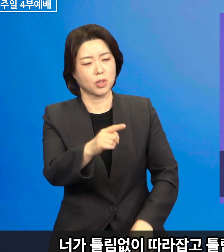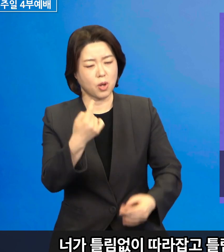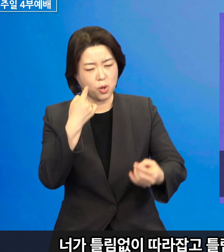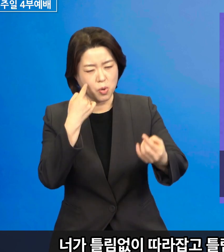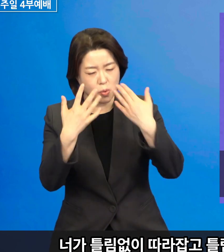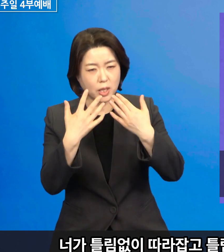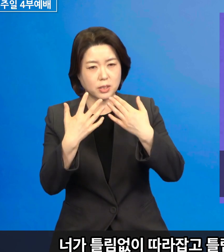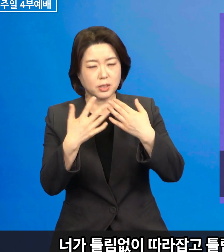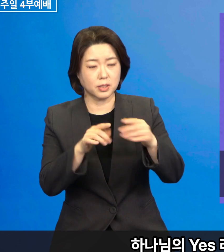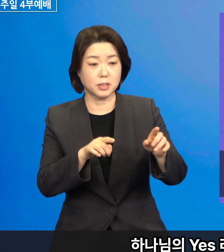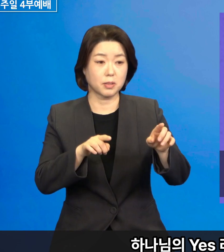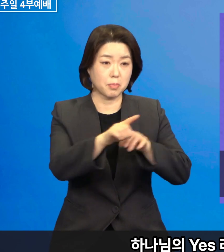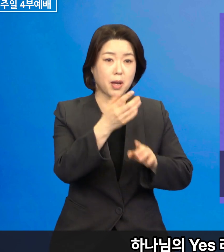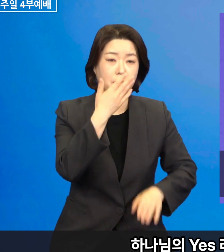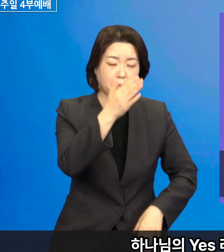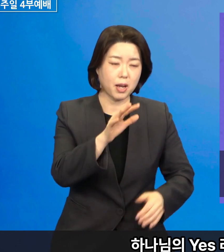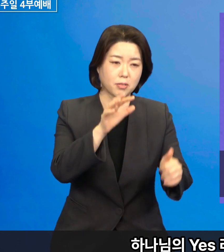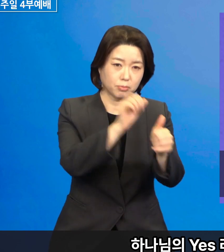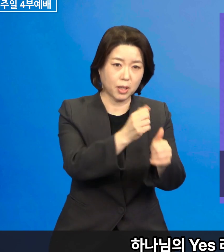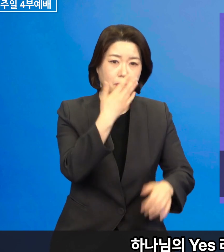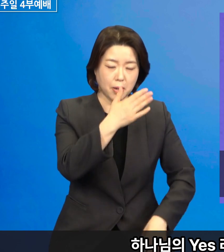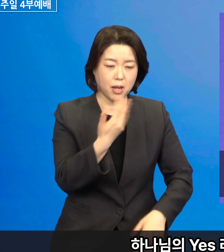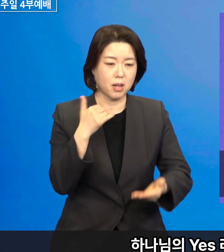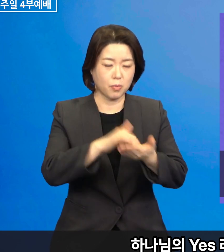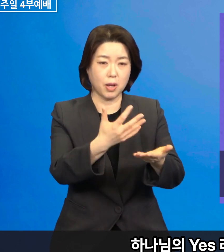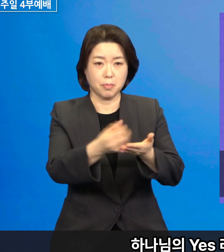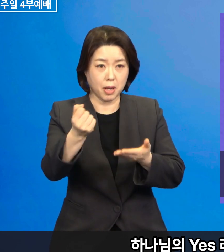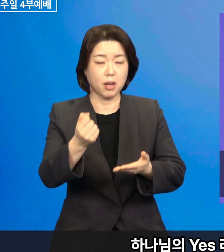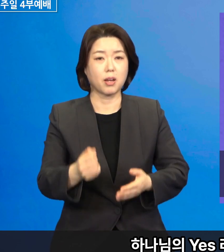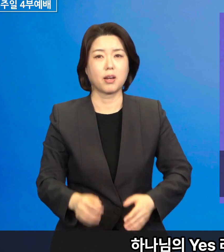것이니 추격해라. 하나님의 예스라는 응답이 왔어요.